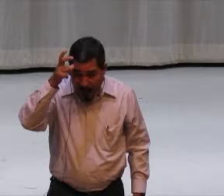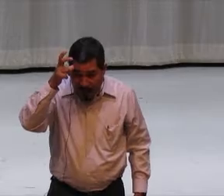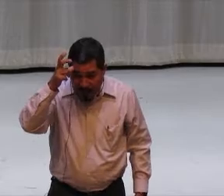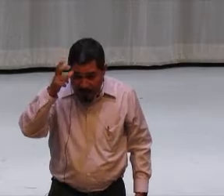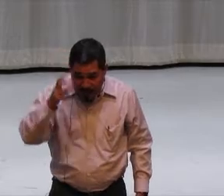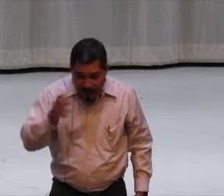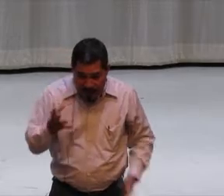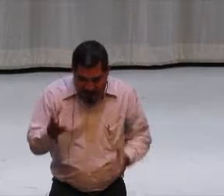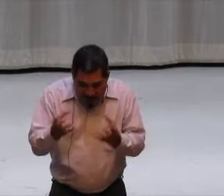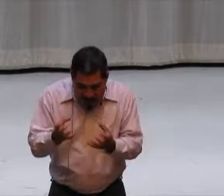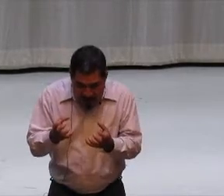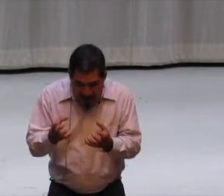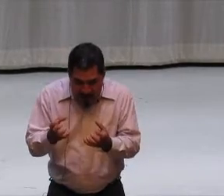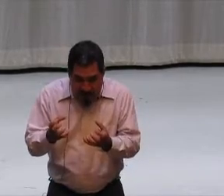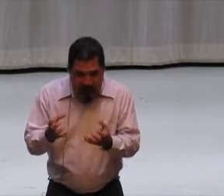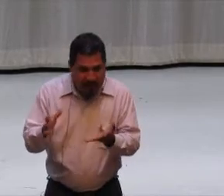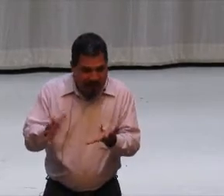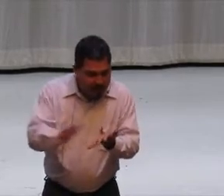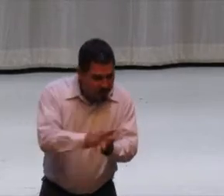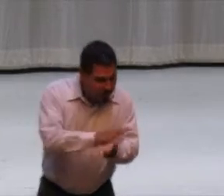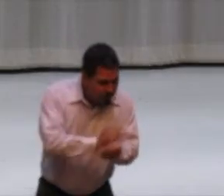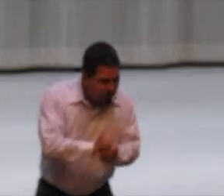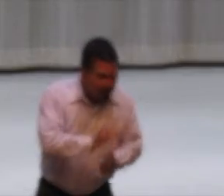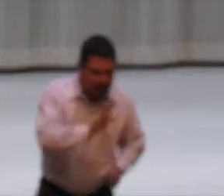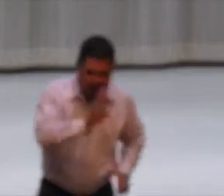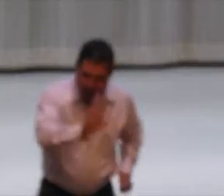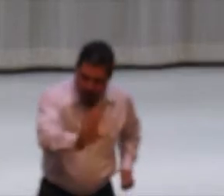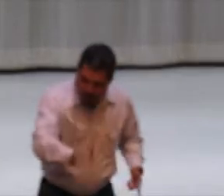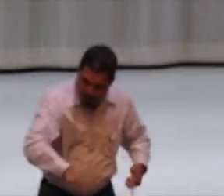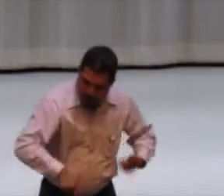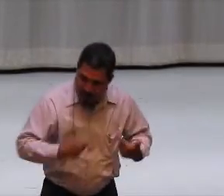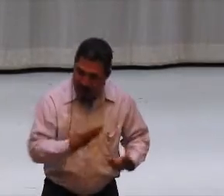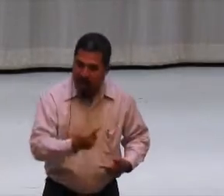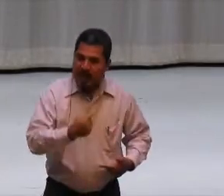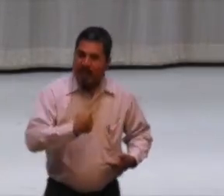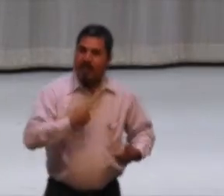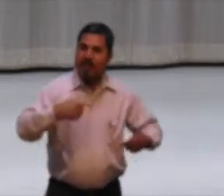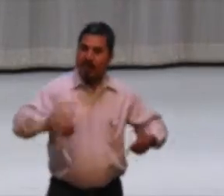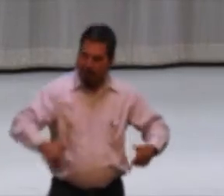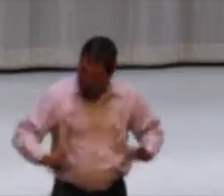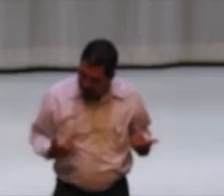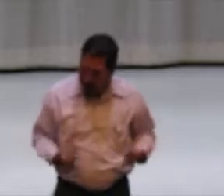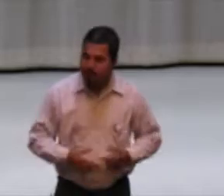Satanás quiere destruir su vida y la mía.